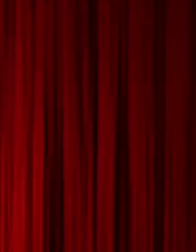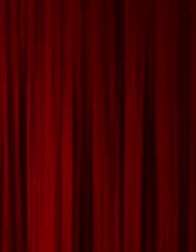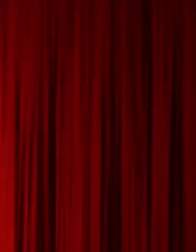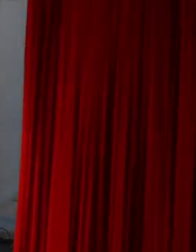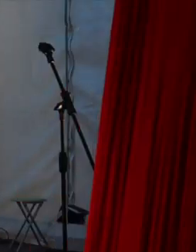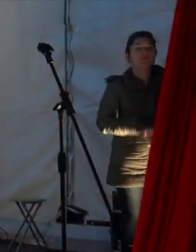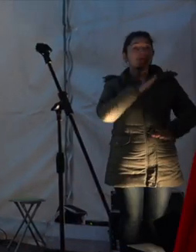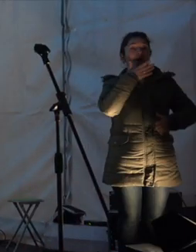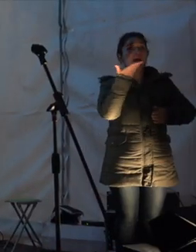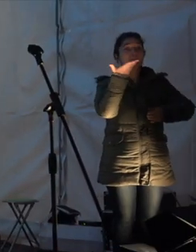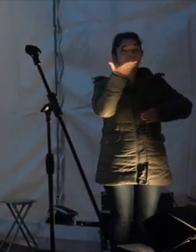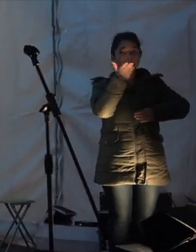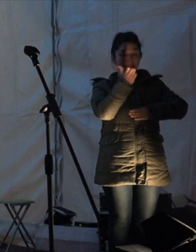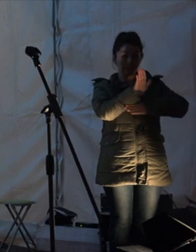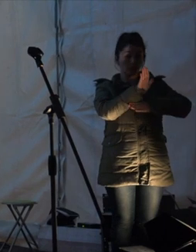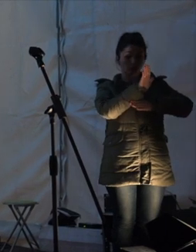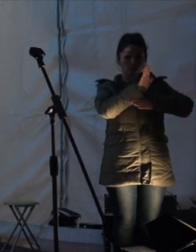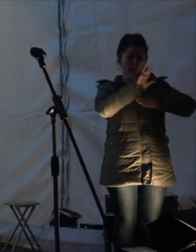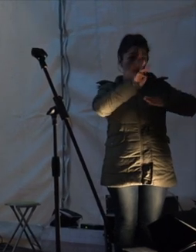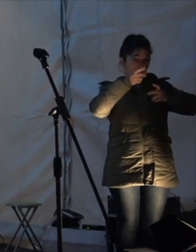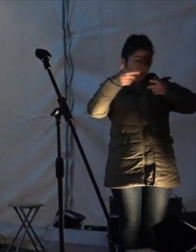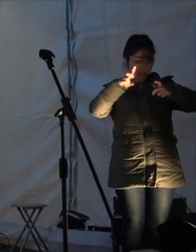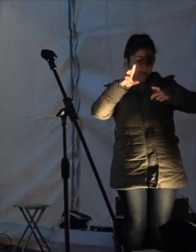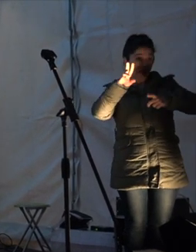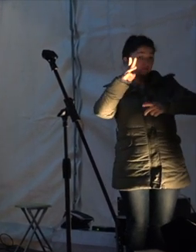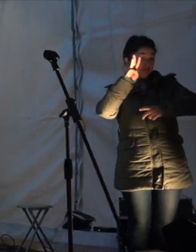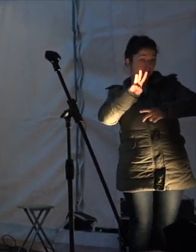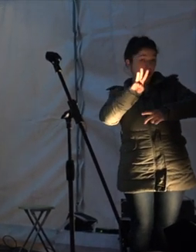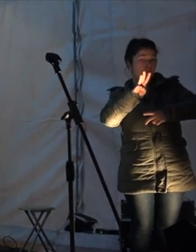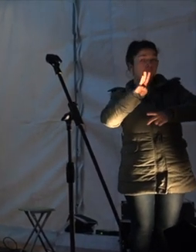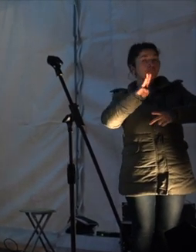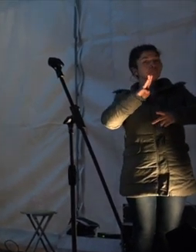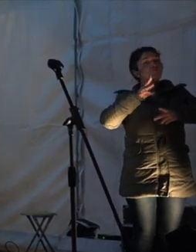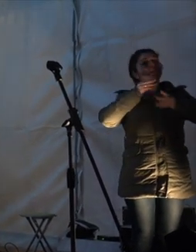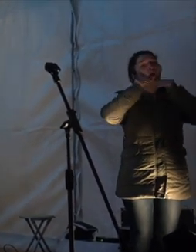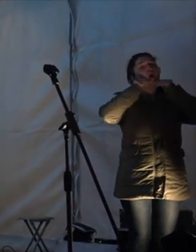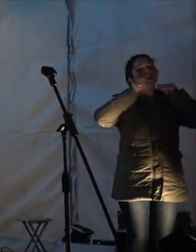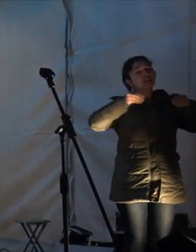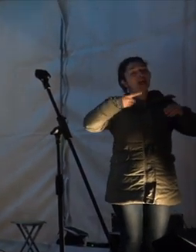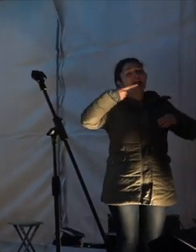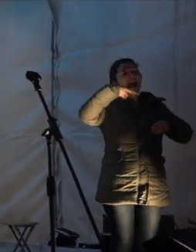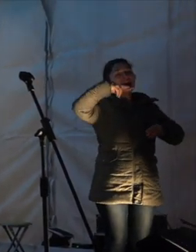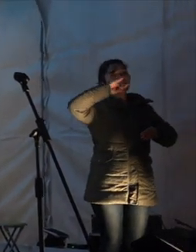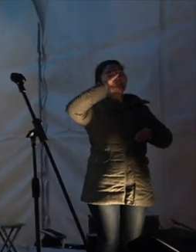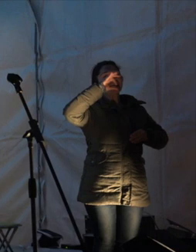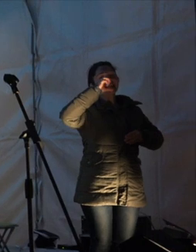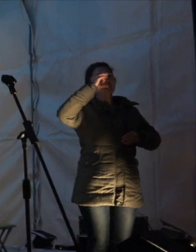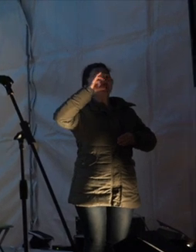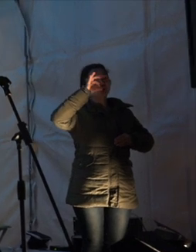Pues vamos a presentar ya como tercera escena la historia de Grisóstomo y la pastora